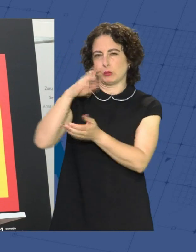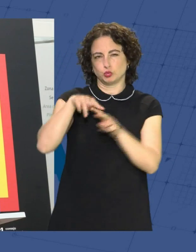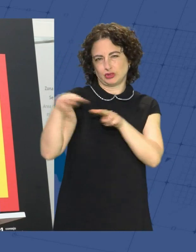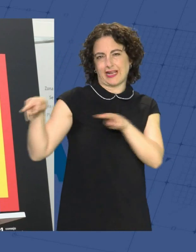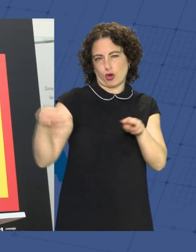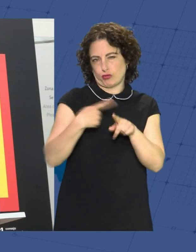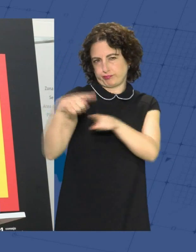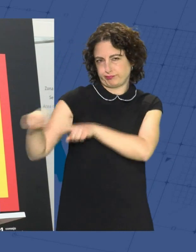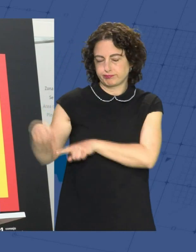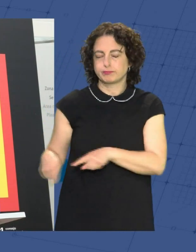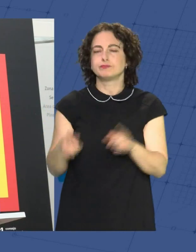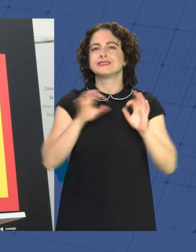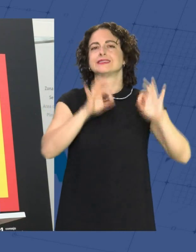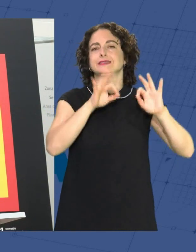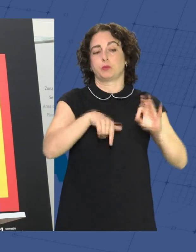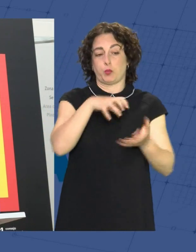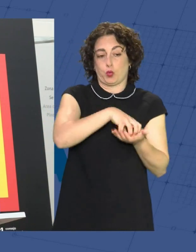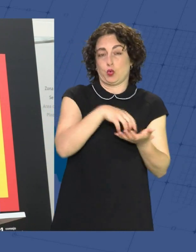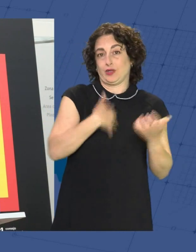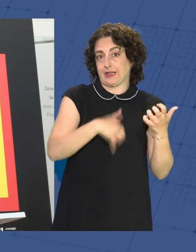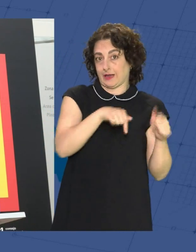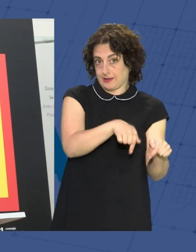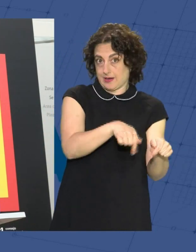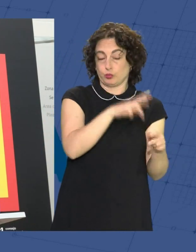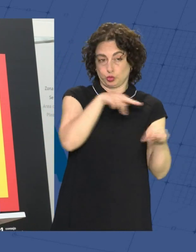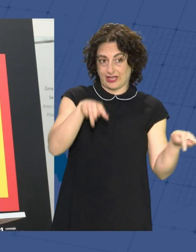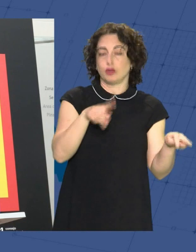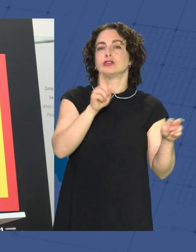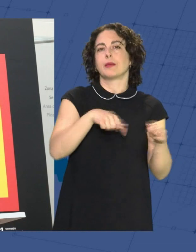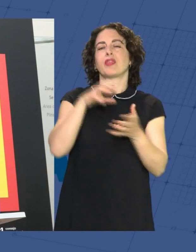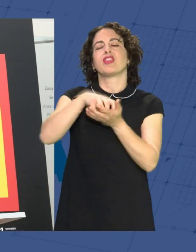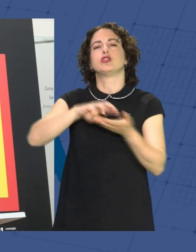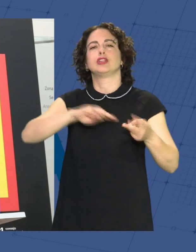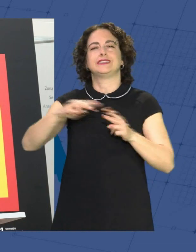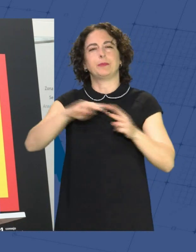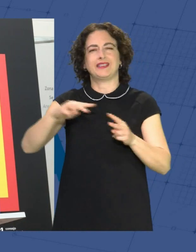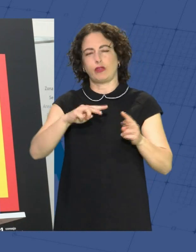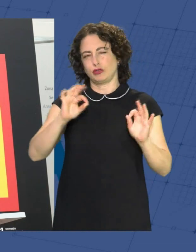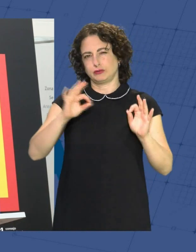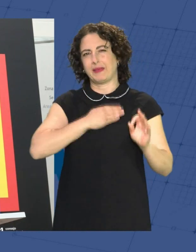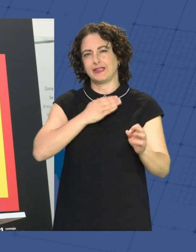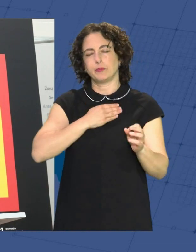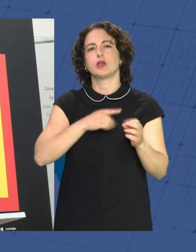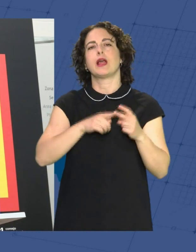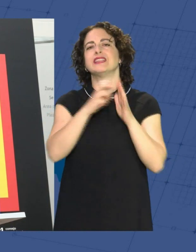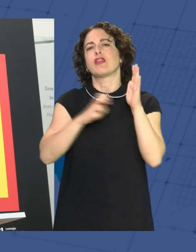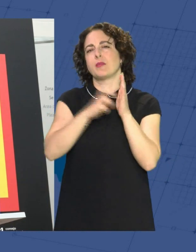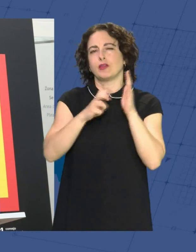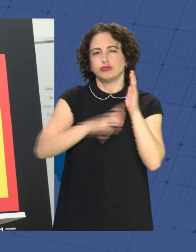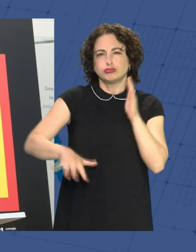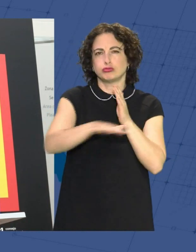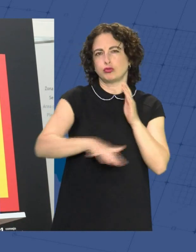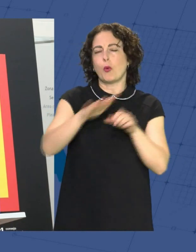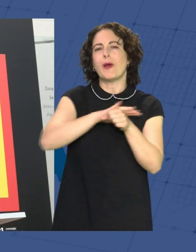de la ciudad. En concreto, este museo, el Museo de la Guitarra, también el Centro de Interpretación Patrimonial, Yacimiento Arqueológico